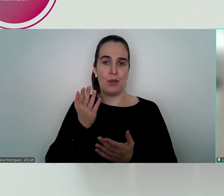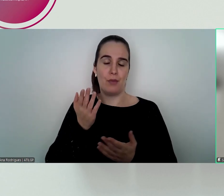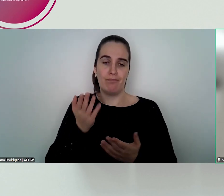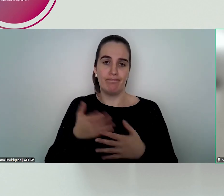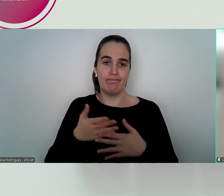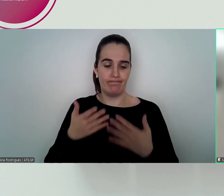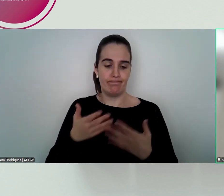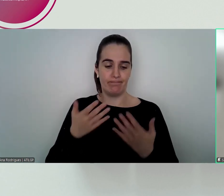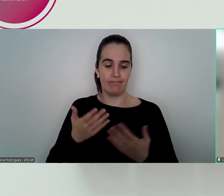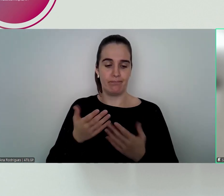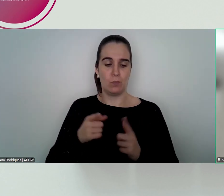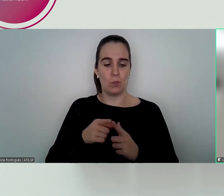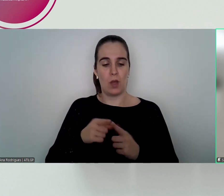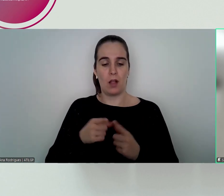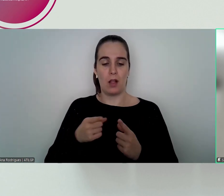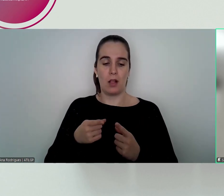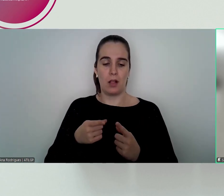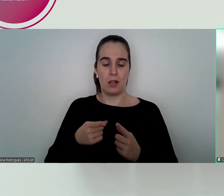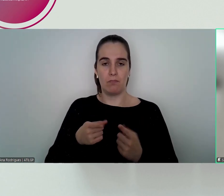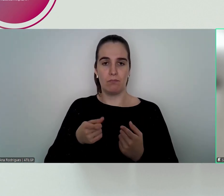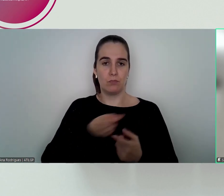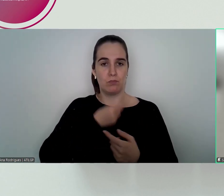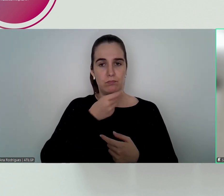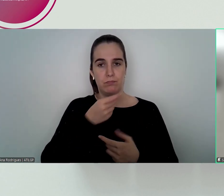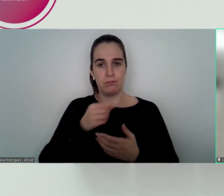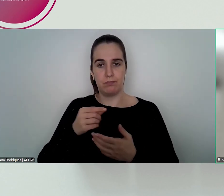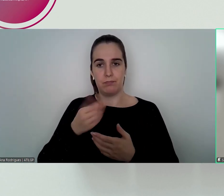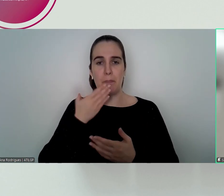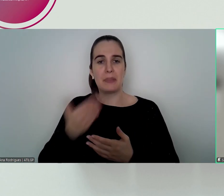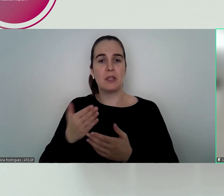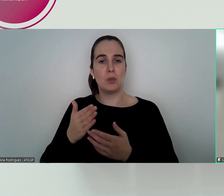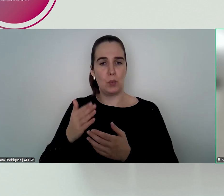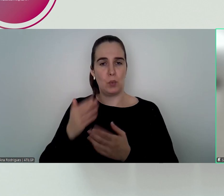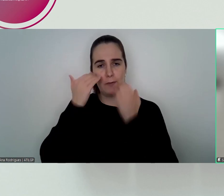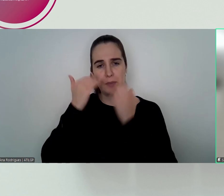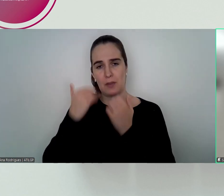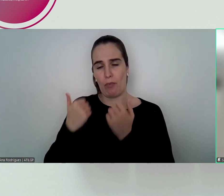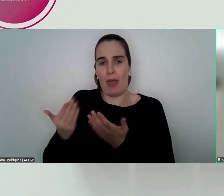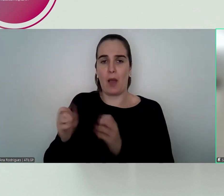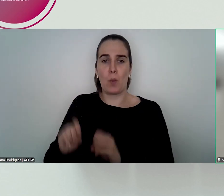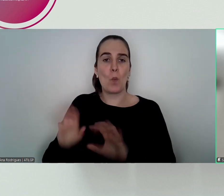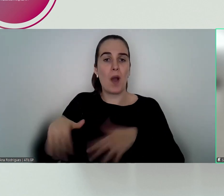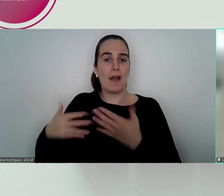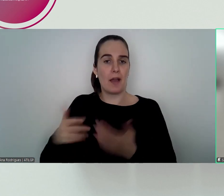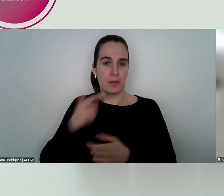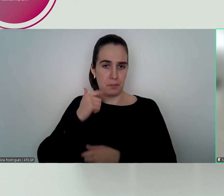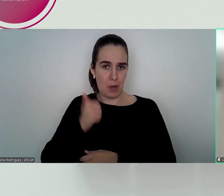pouco atendível ou pouco justificável qualquer pedido de acesso de dados que seja solicitado,